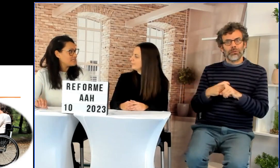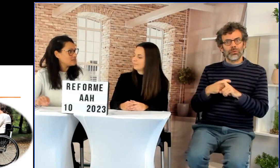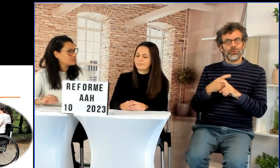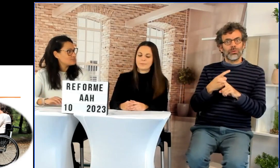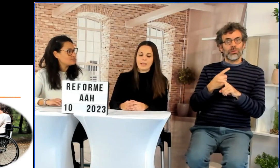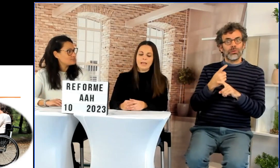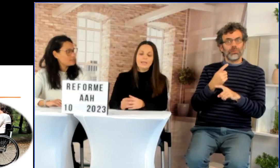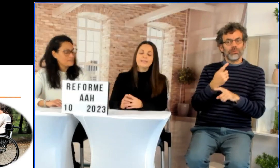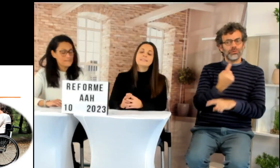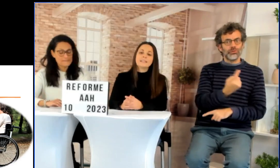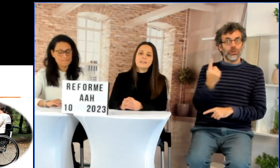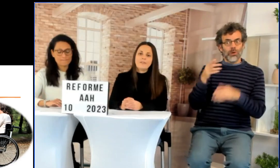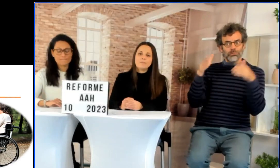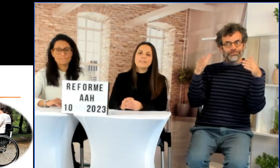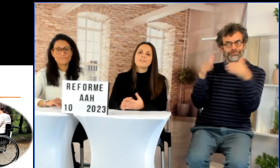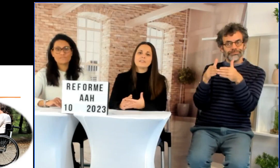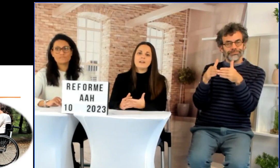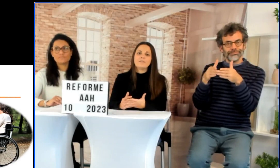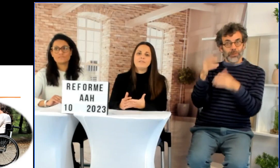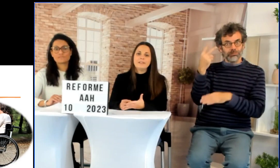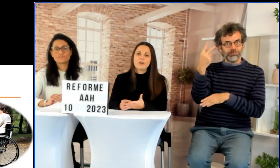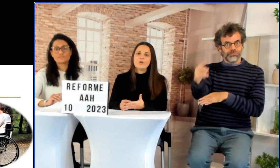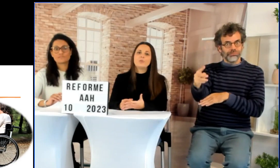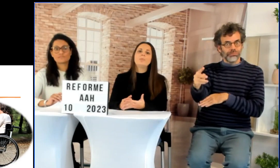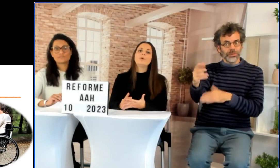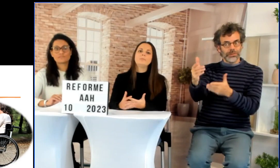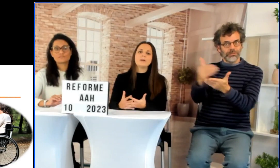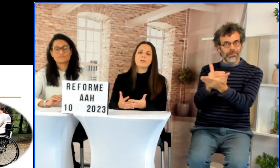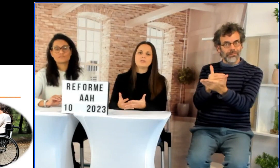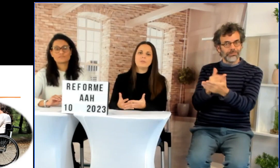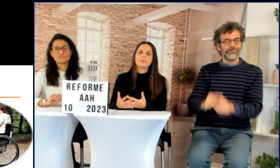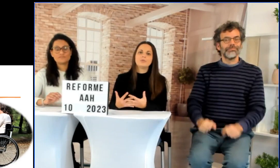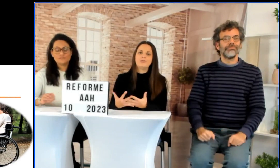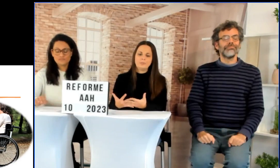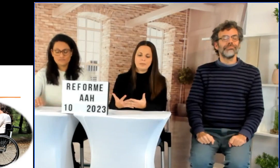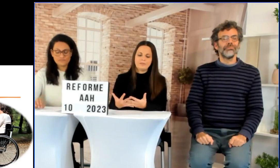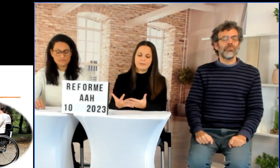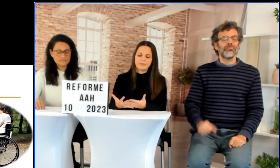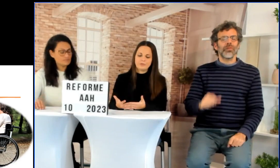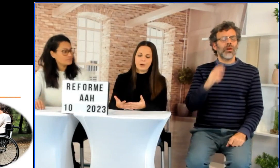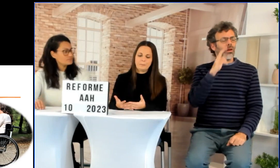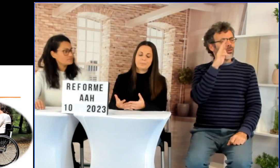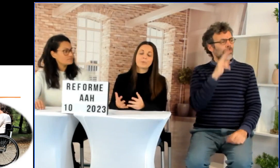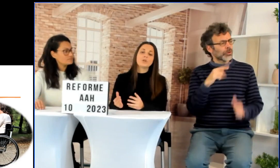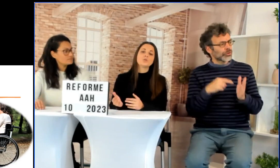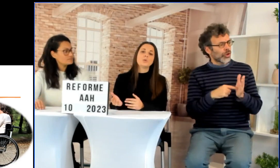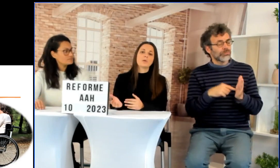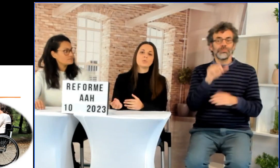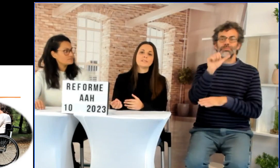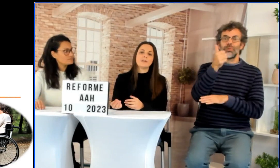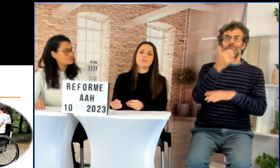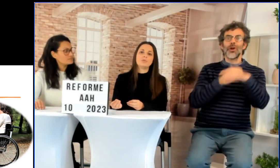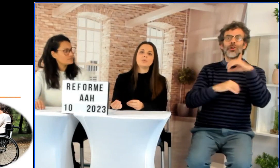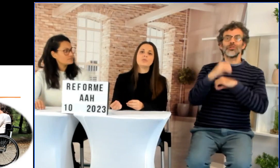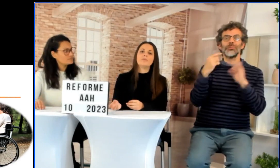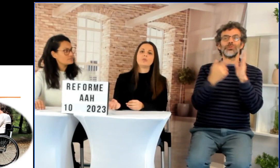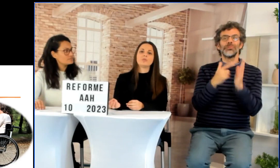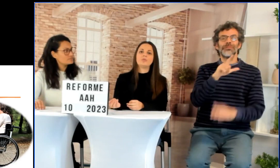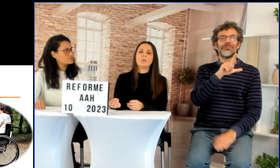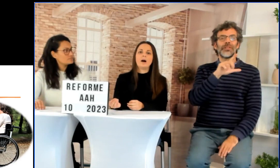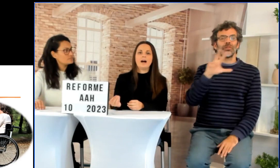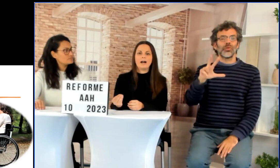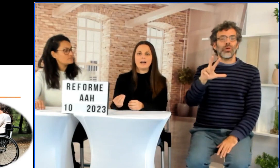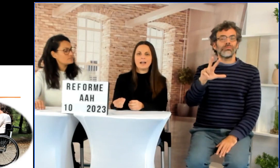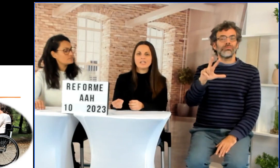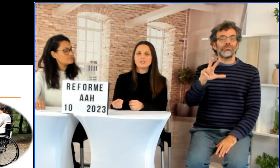est-elle appliquée? Cette réforme est entrée en vigueur le 1er octobre 2023. Cela concerne donc